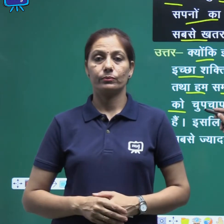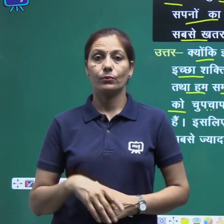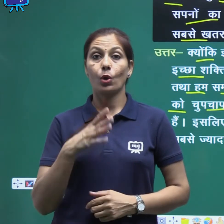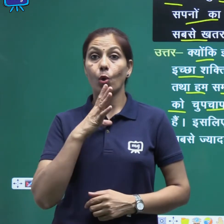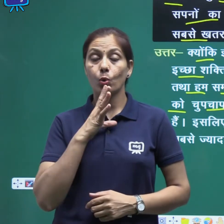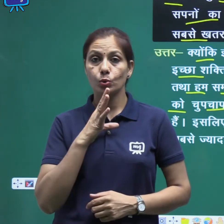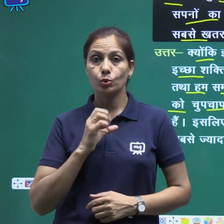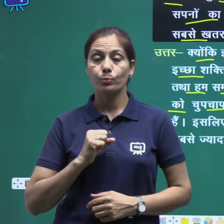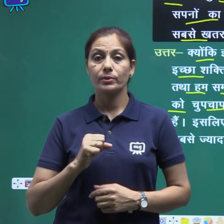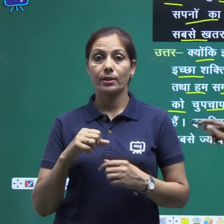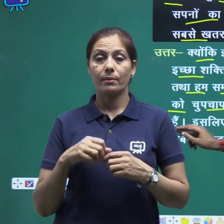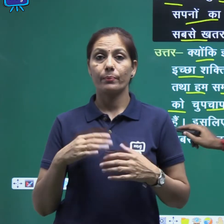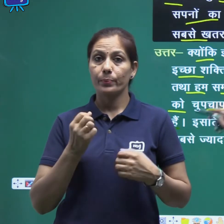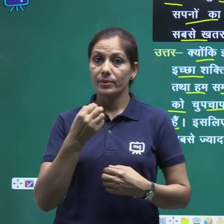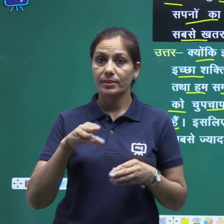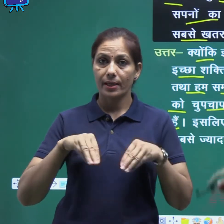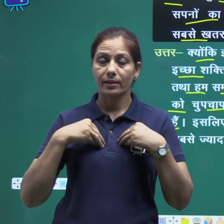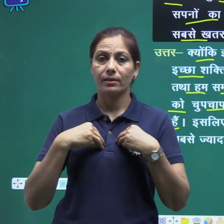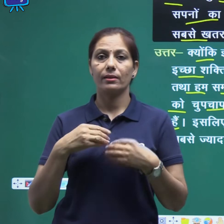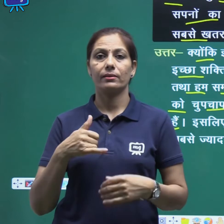चुपचाप सहन करने लगते हैं।